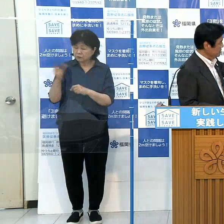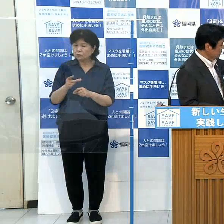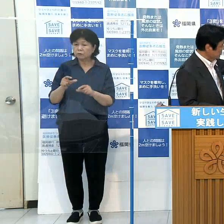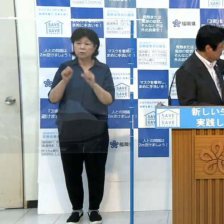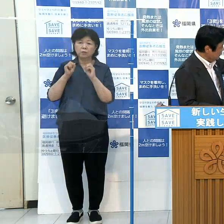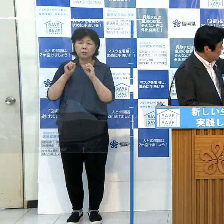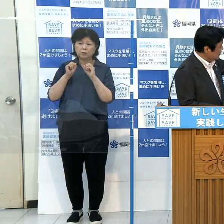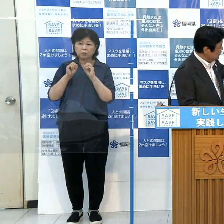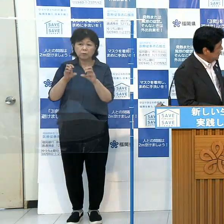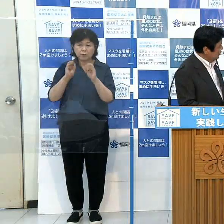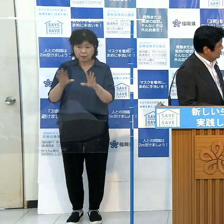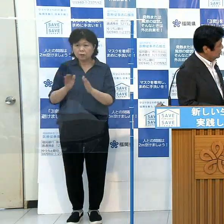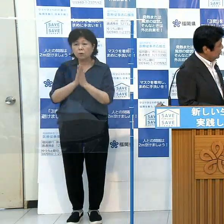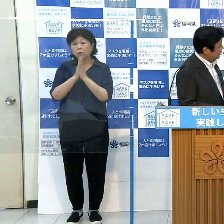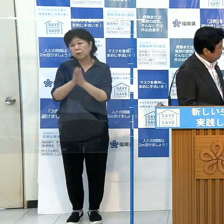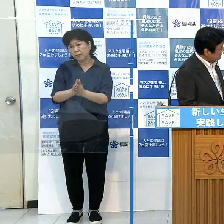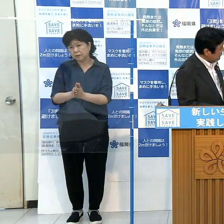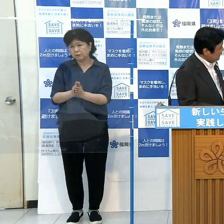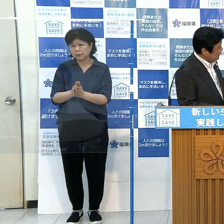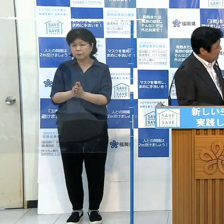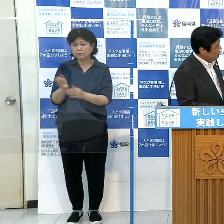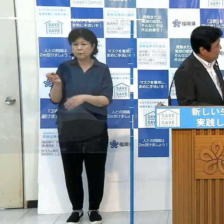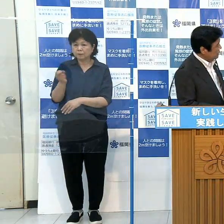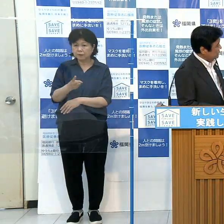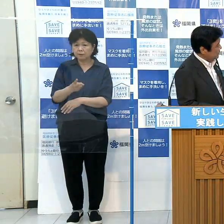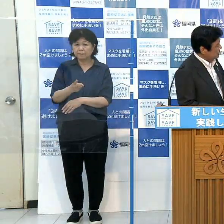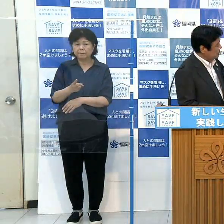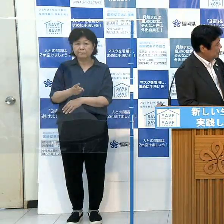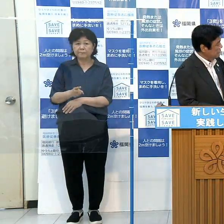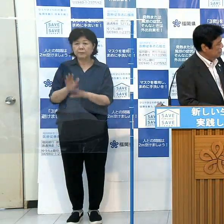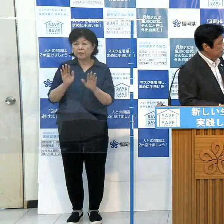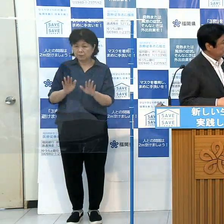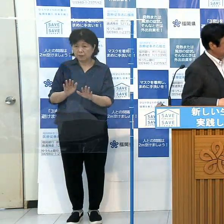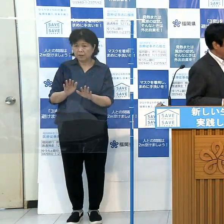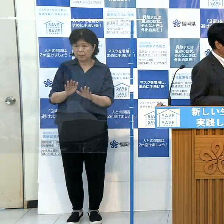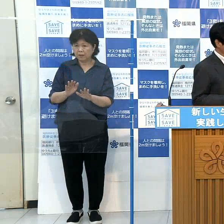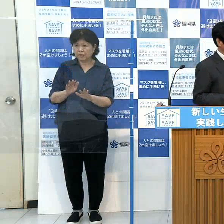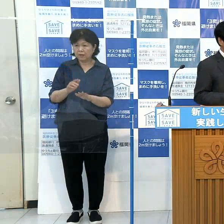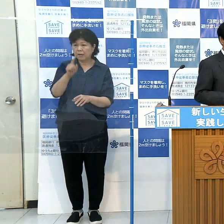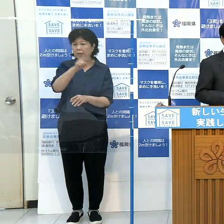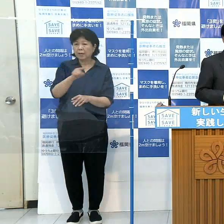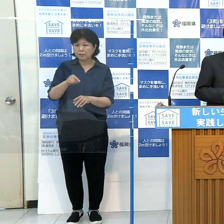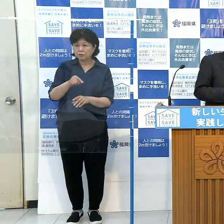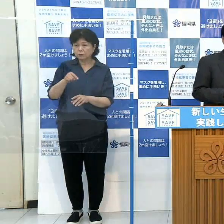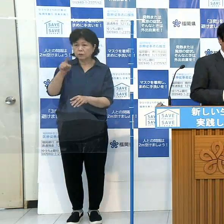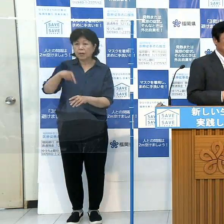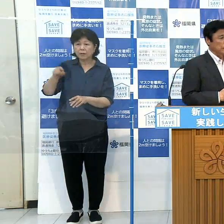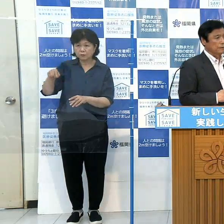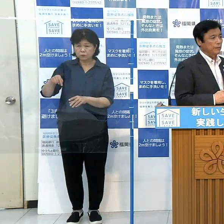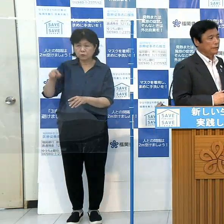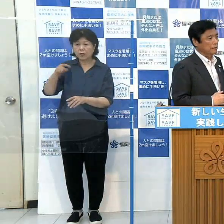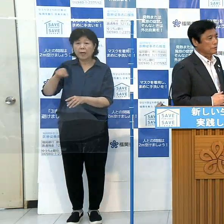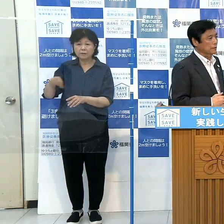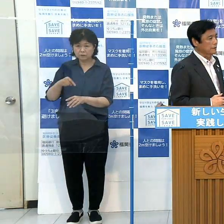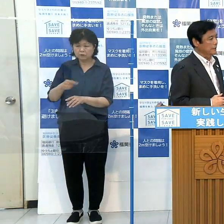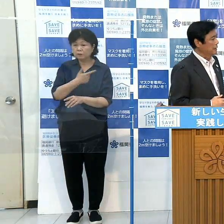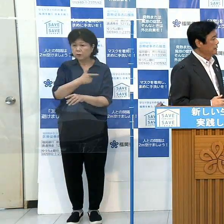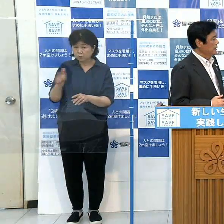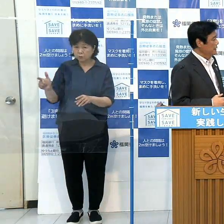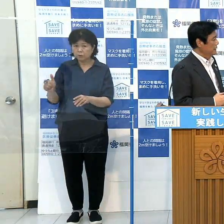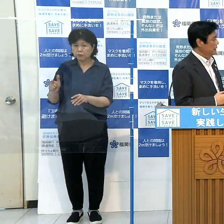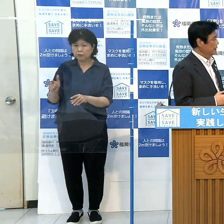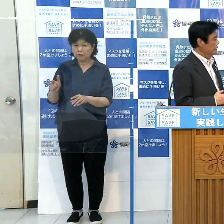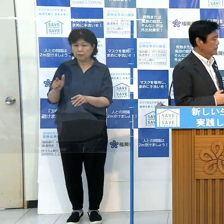いを今しているところであります。それから今 SNS、Instagram、それから YouTube、いろんな媒体を使